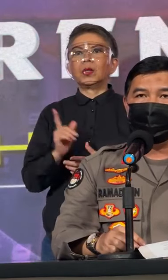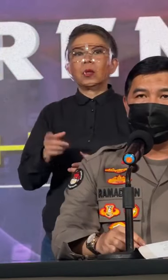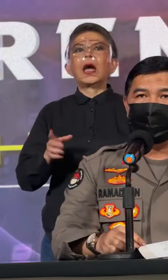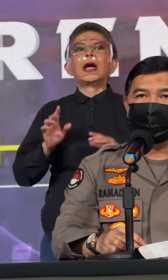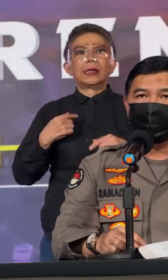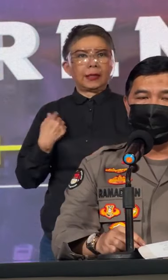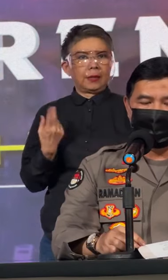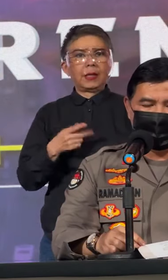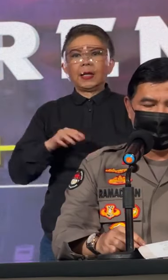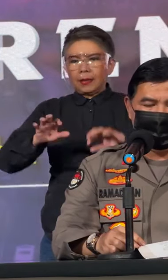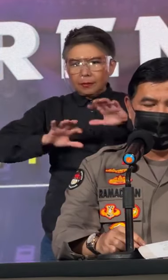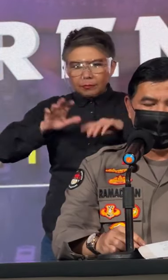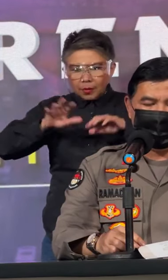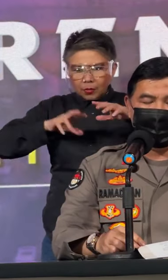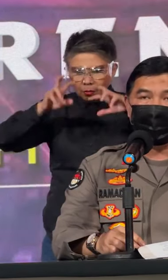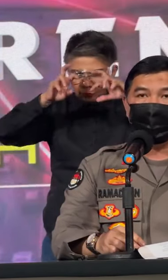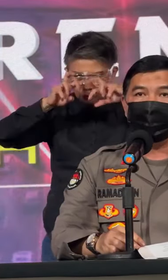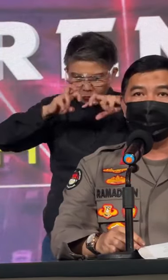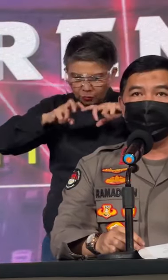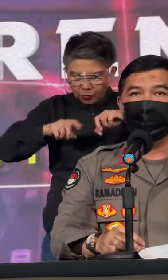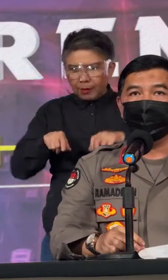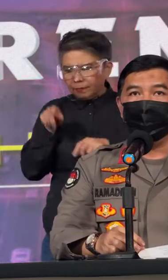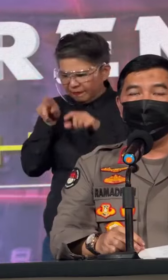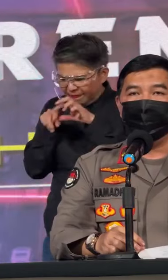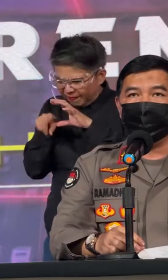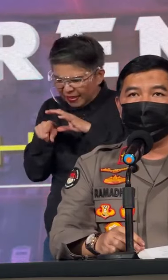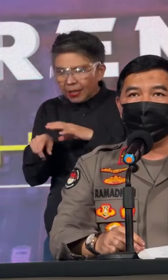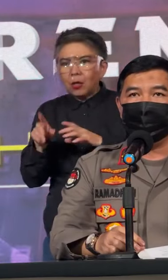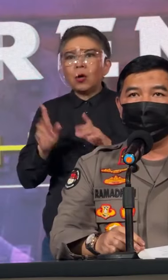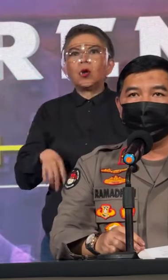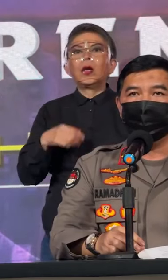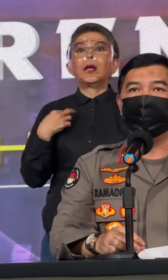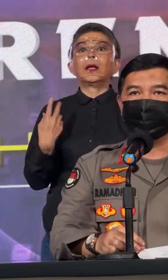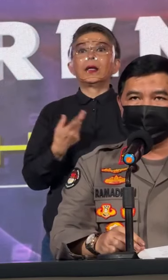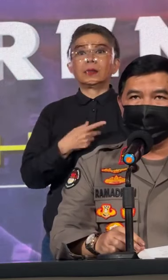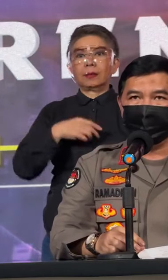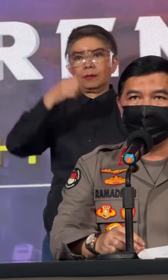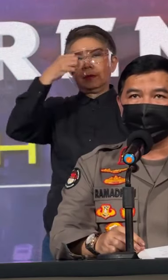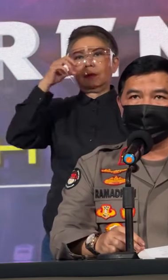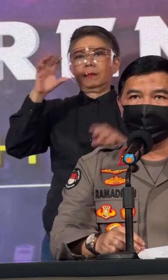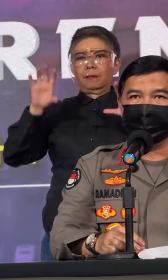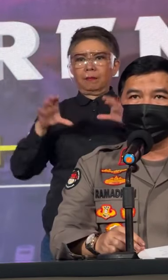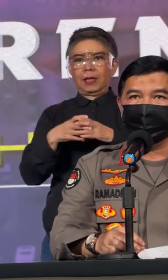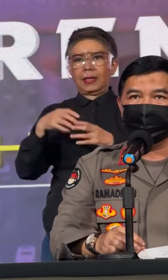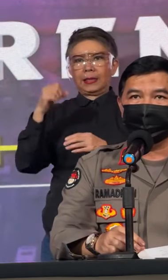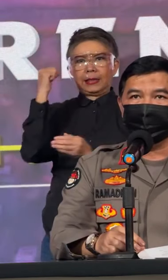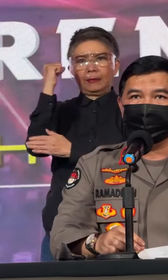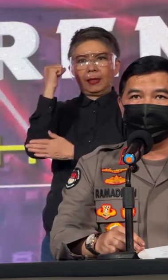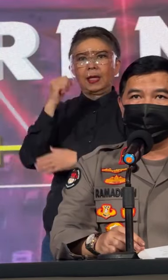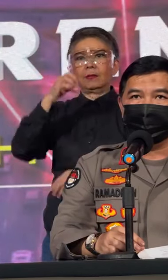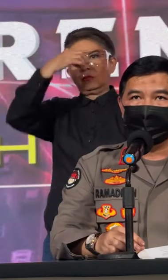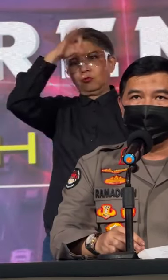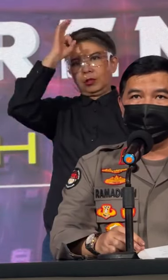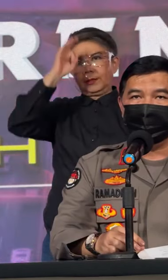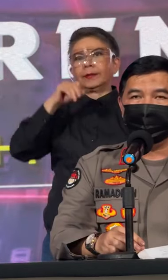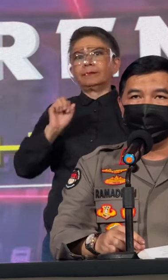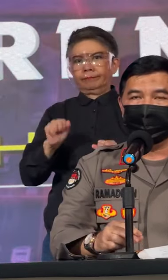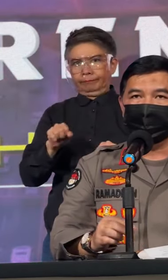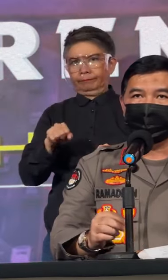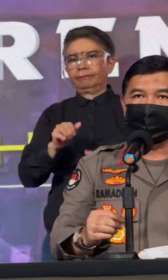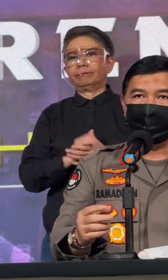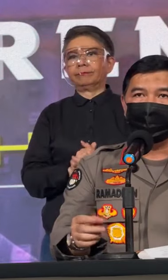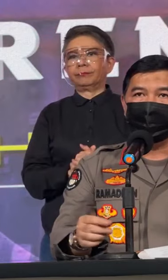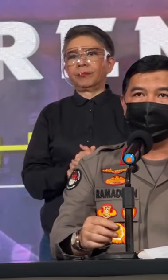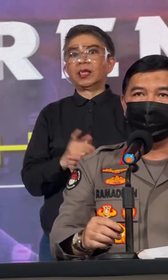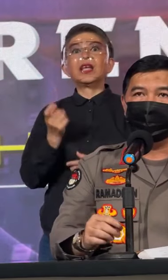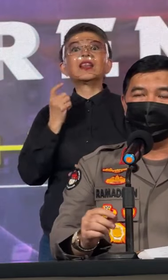akan dilakukan penyelidikan dan penyidikan oleh Bareskrim Polri. Ya,